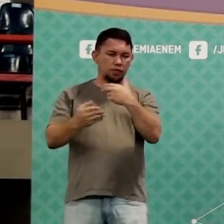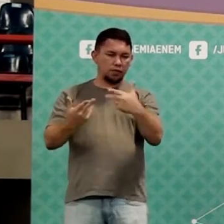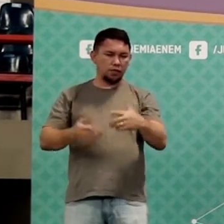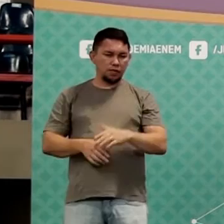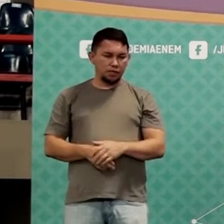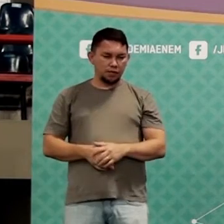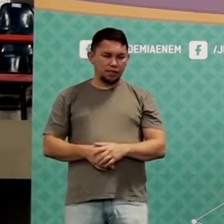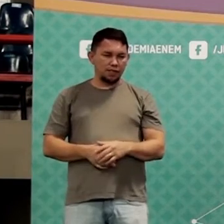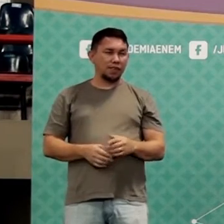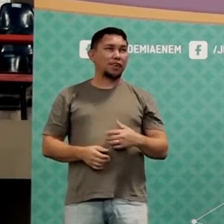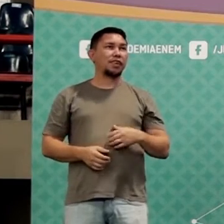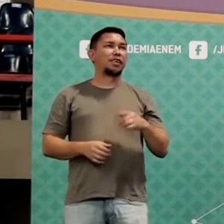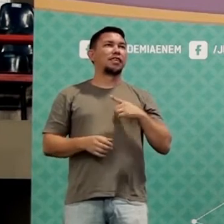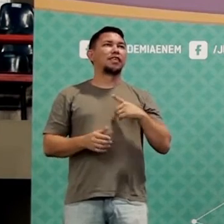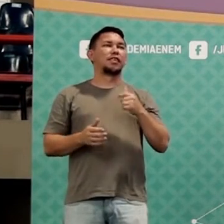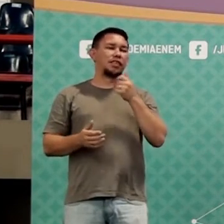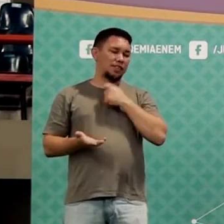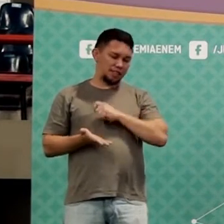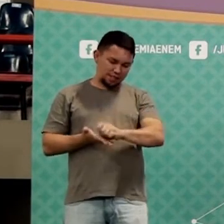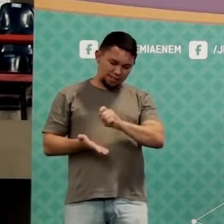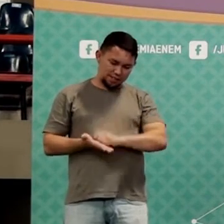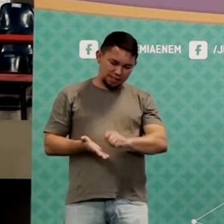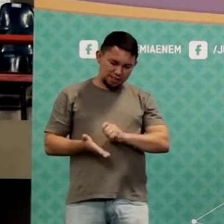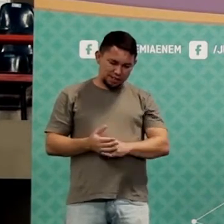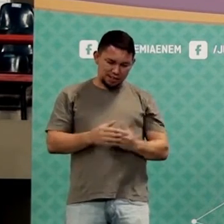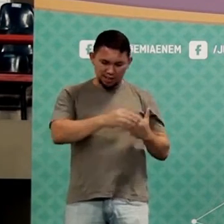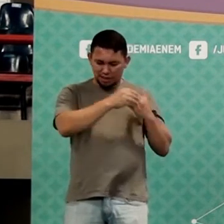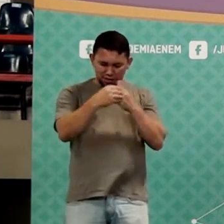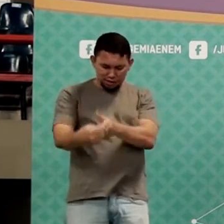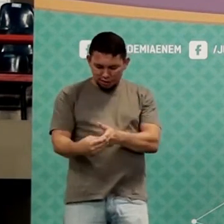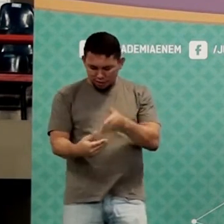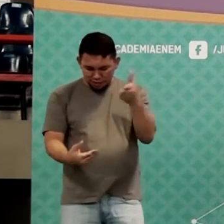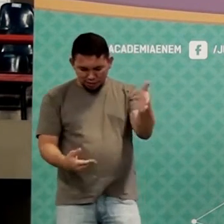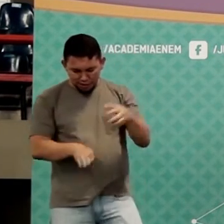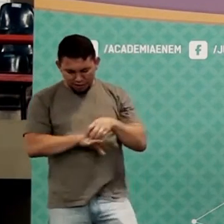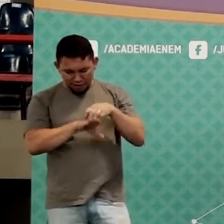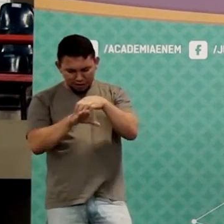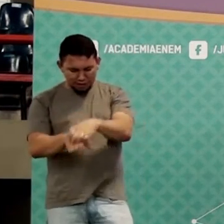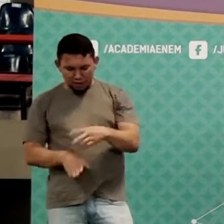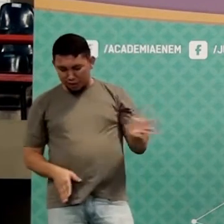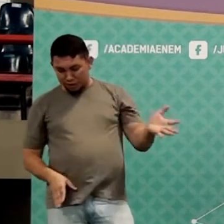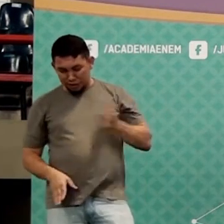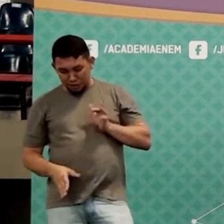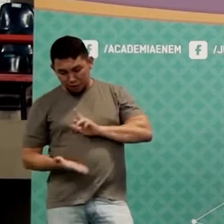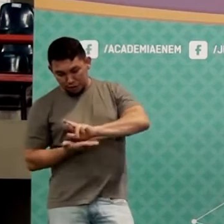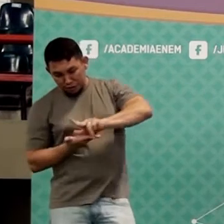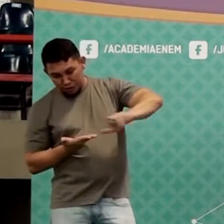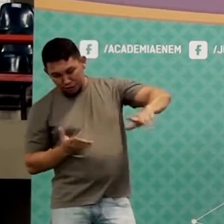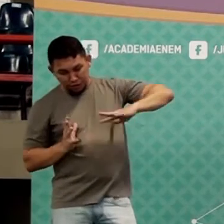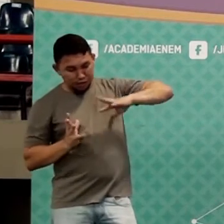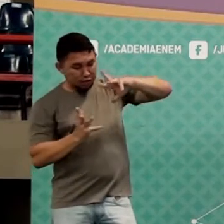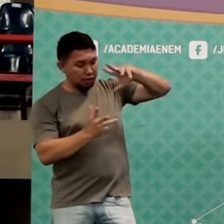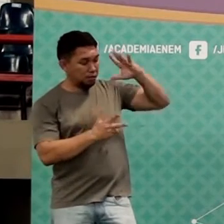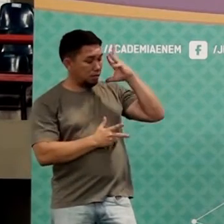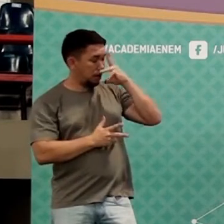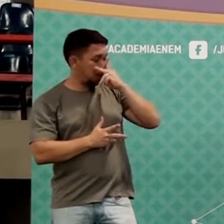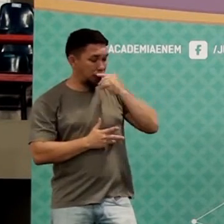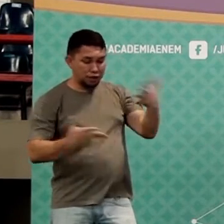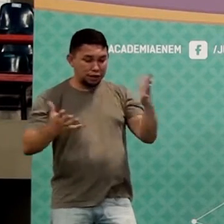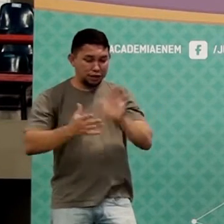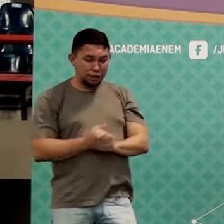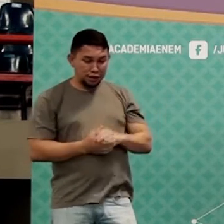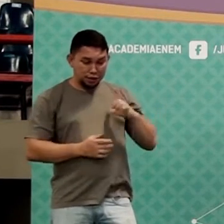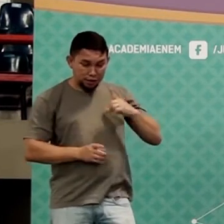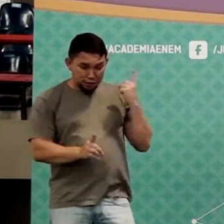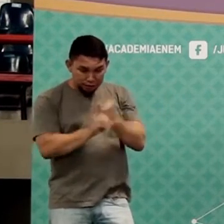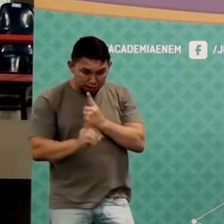tu fazendo a maior propaganda na carta? Que está aqui nesta terra, estão as riquezas inacreditáveis. Que